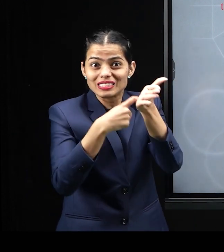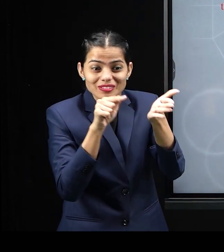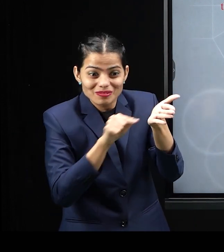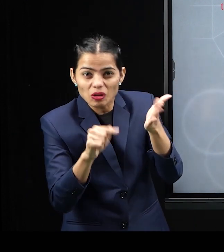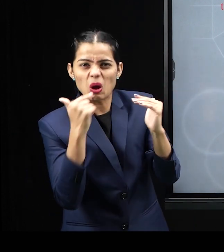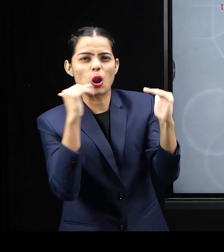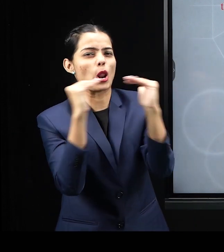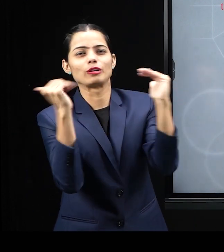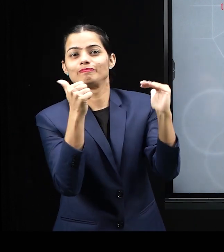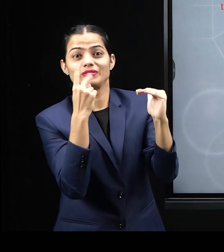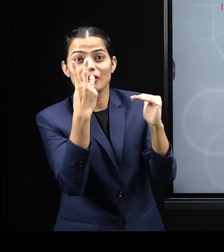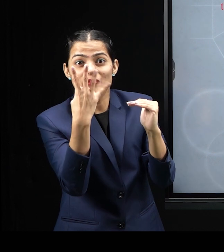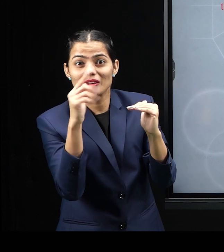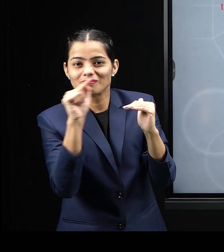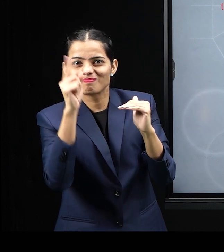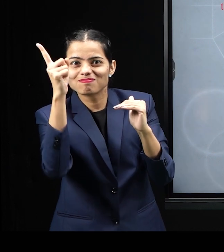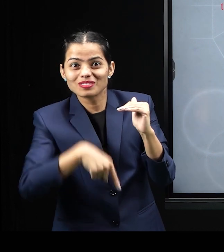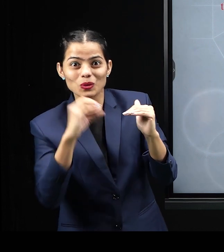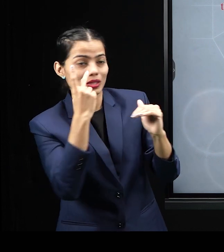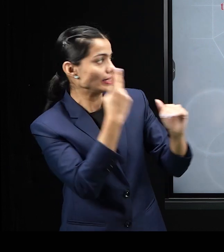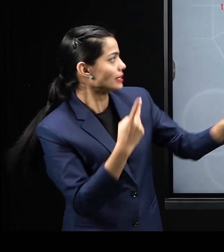ಉಳಿದವು 35 ಸಮನಾಗಿಲ್ಲ 0 ಆಗಿದೆ.